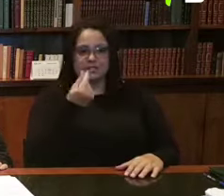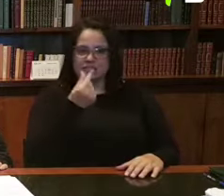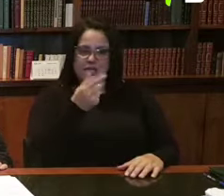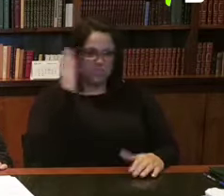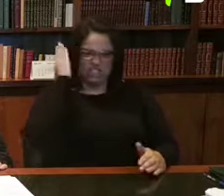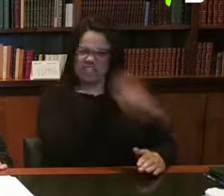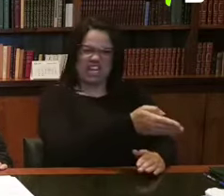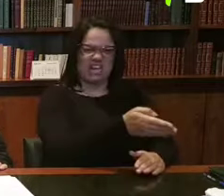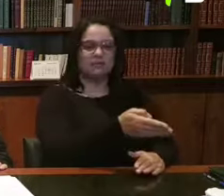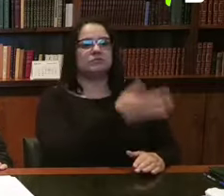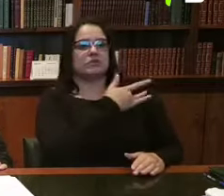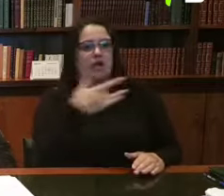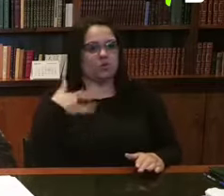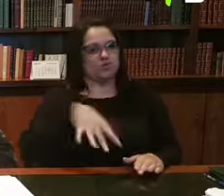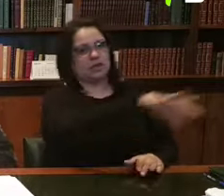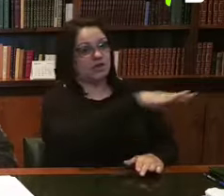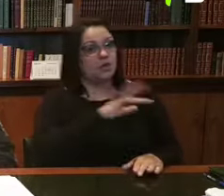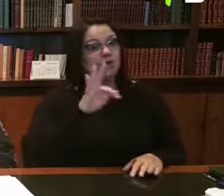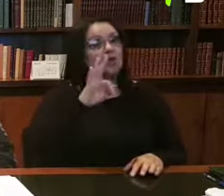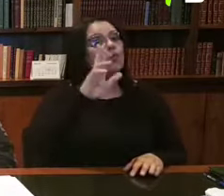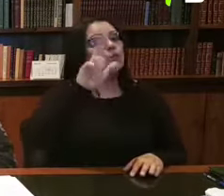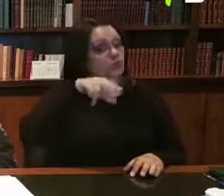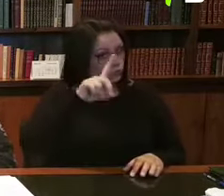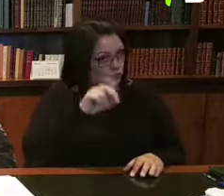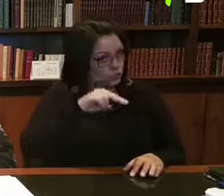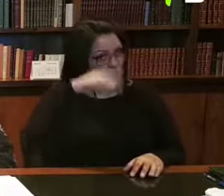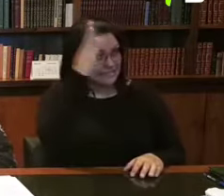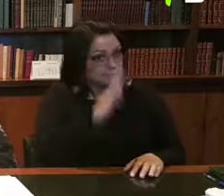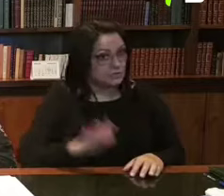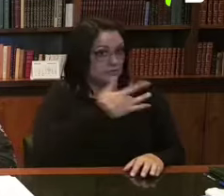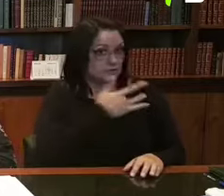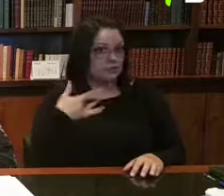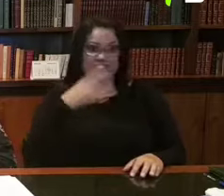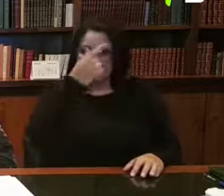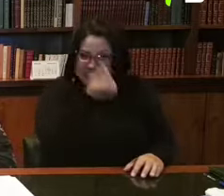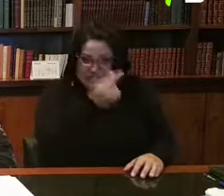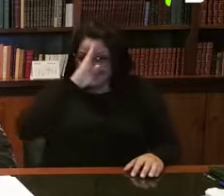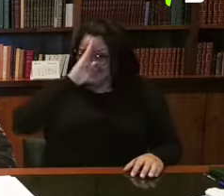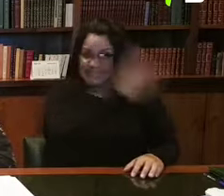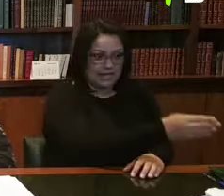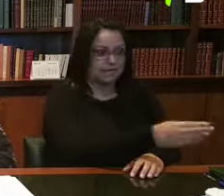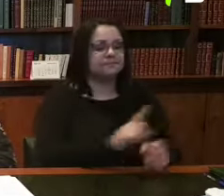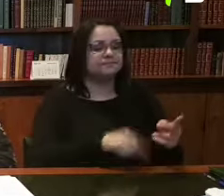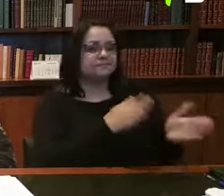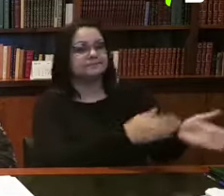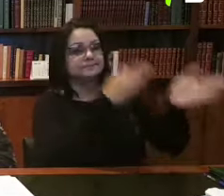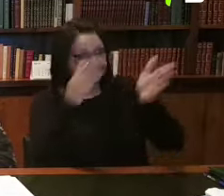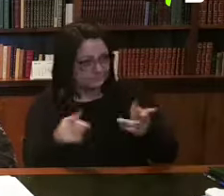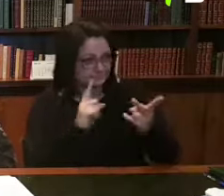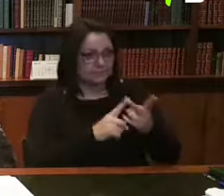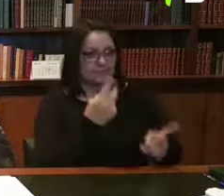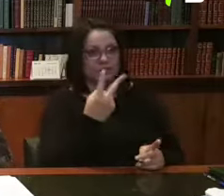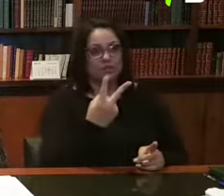na veia para saúde o fundo nacional de saúde passou 8 milhões para estados e municípios logo depois